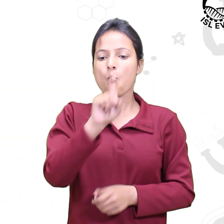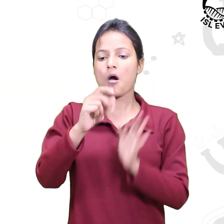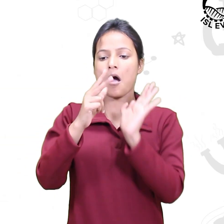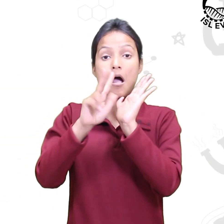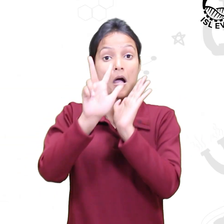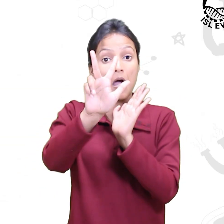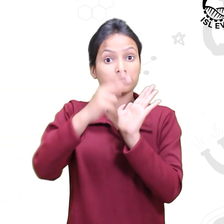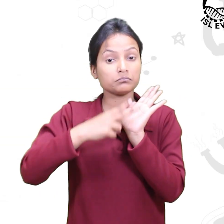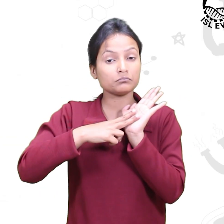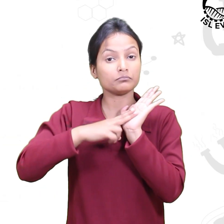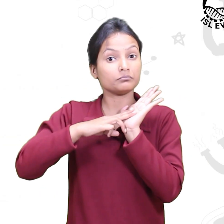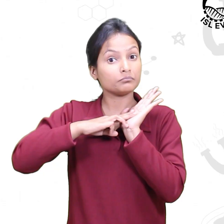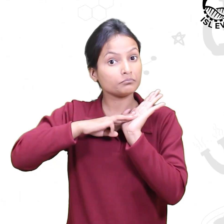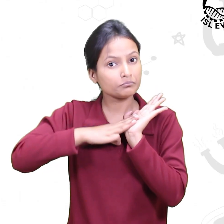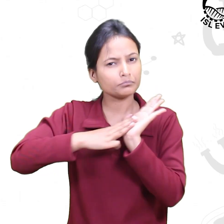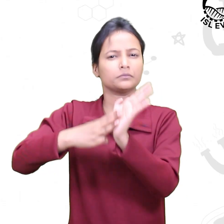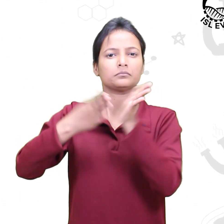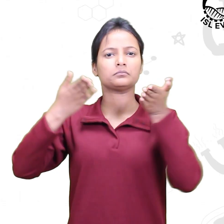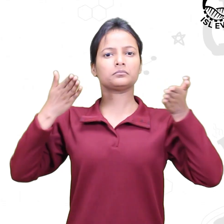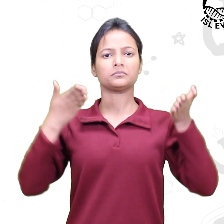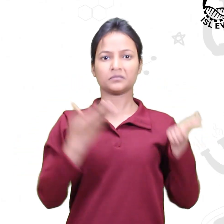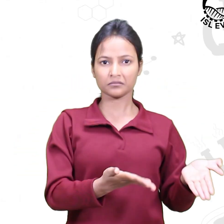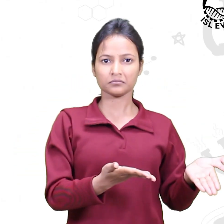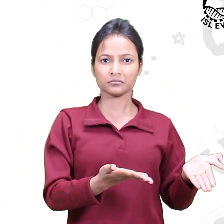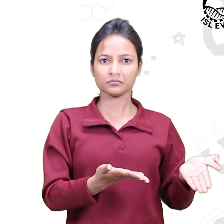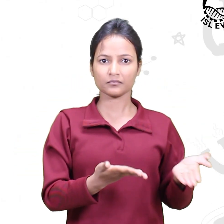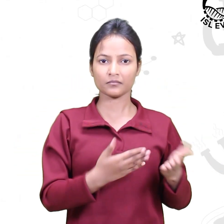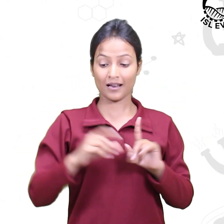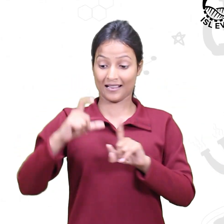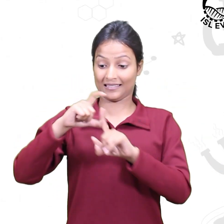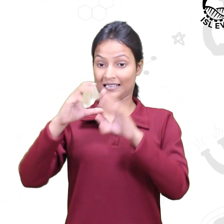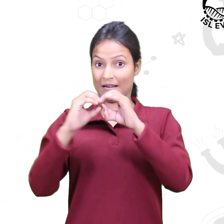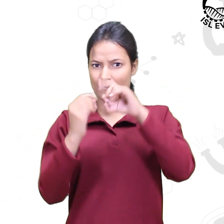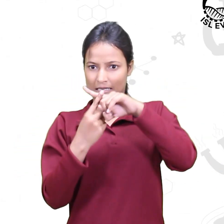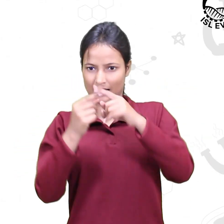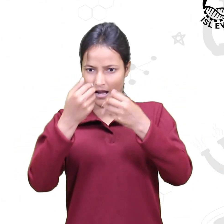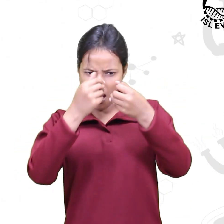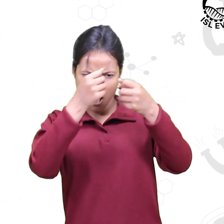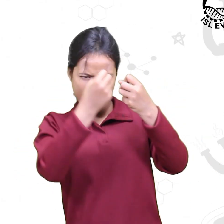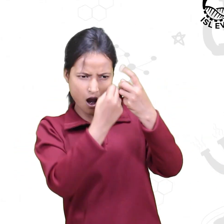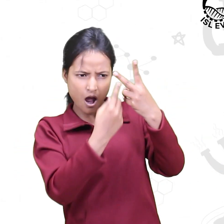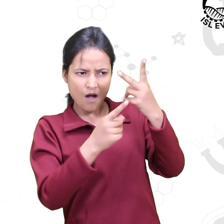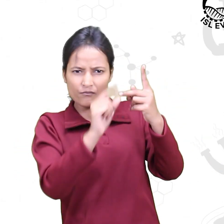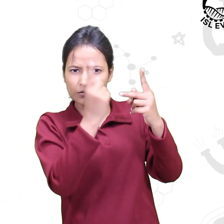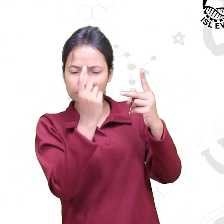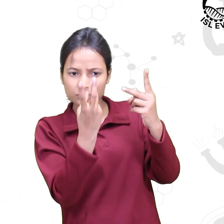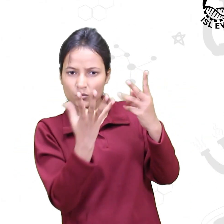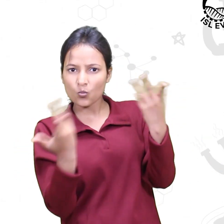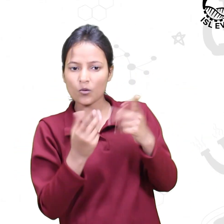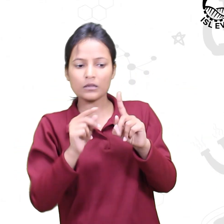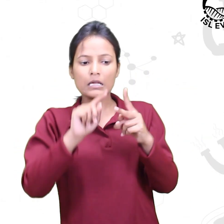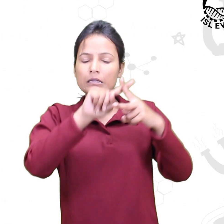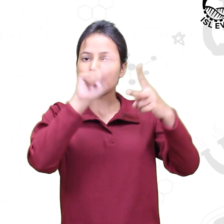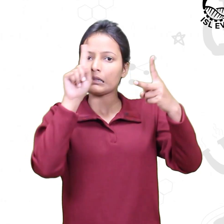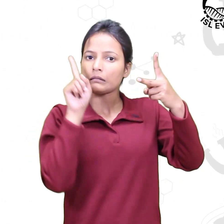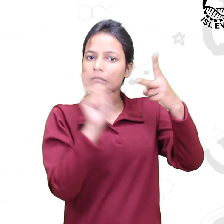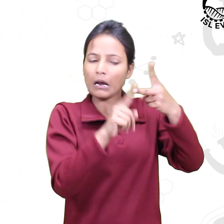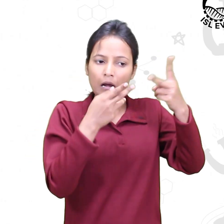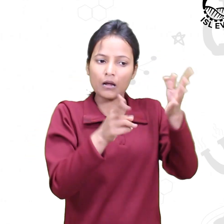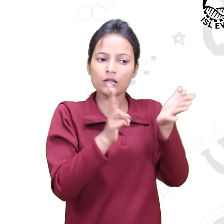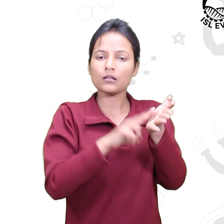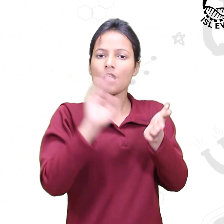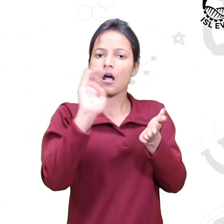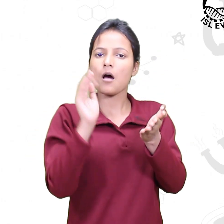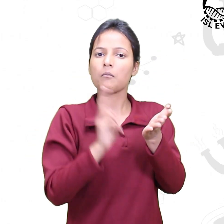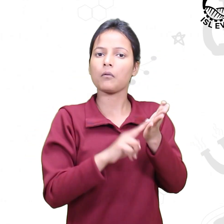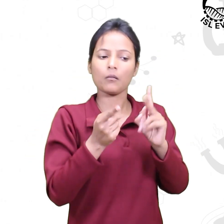जो ये जो कंबाइंड एफर्ट था, ये डीबीटी के रैंकिंग में देश का सेकंड नंबर का टेस्टिंग एफर्ट रहा। जो नागपुर से